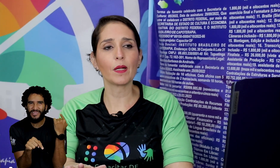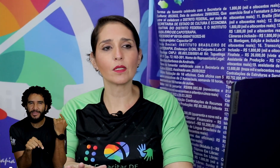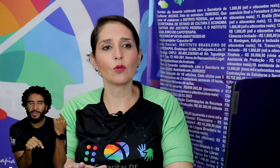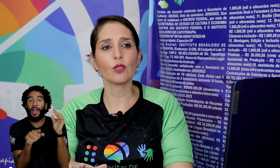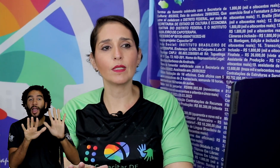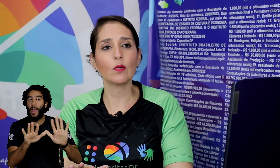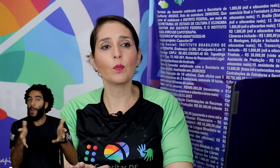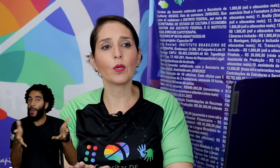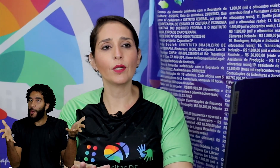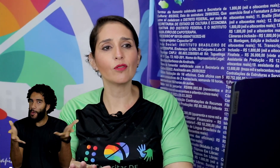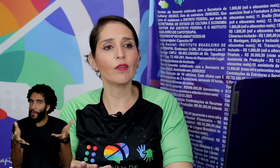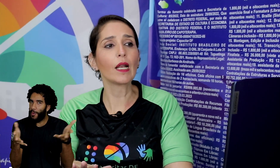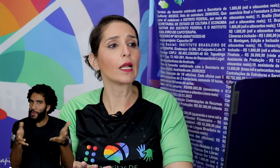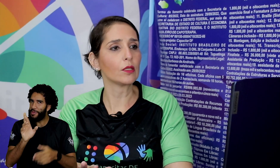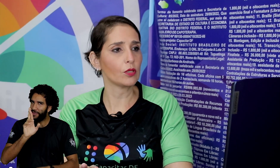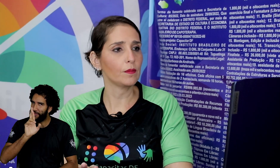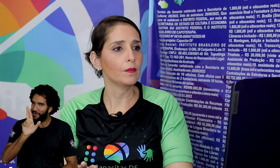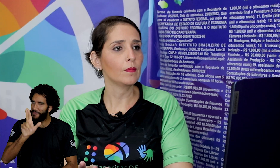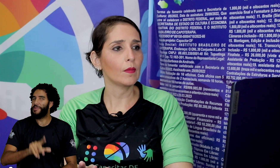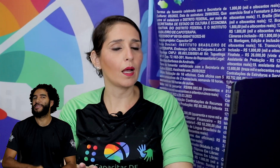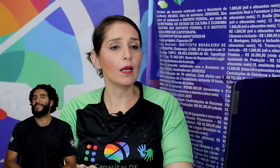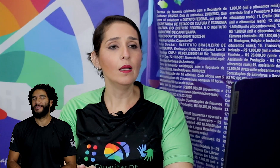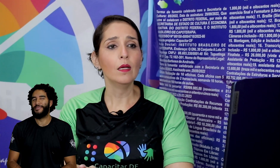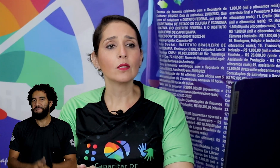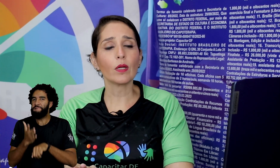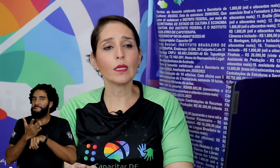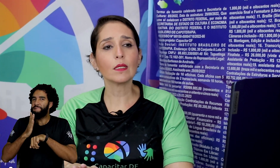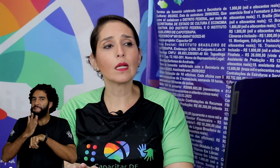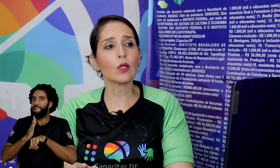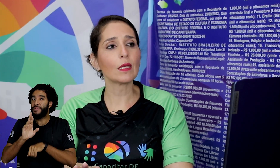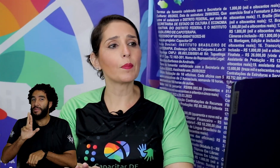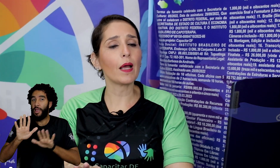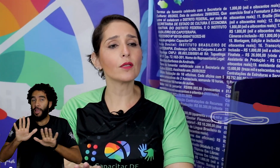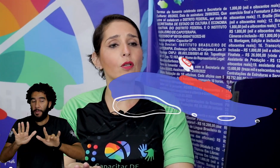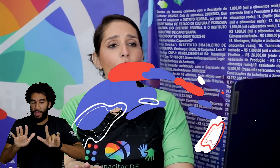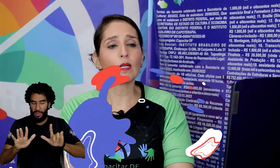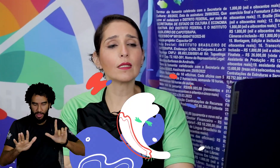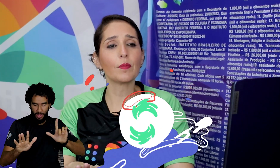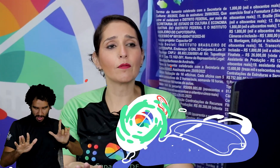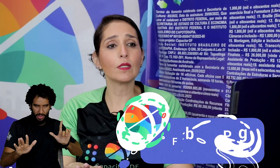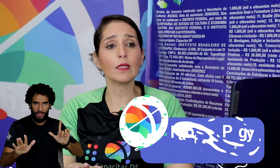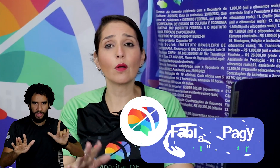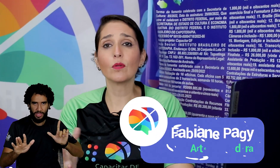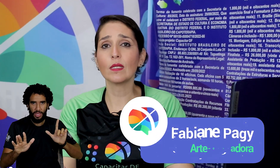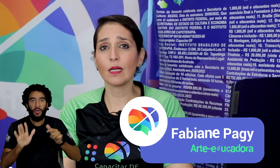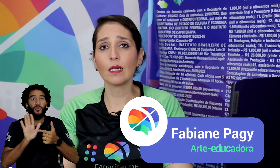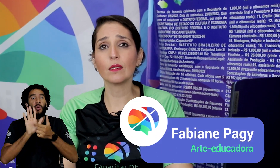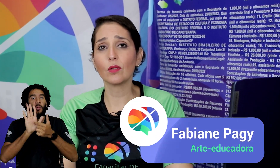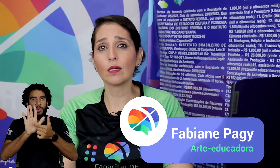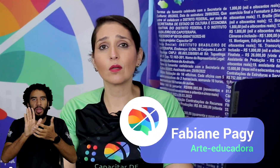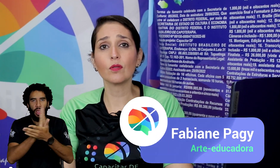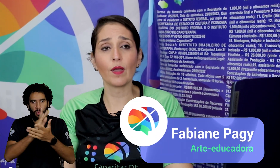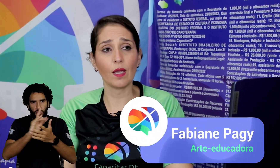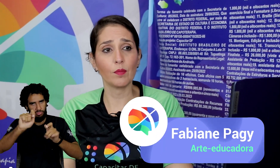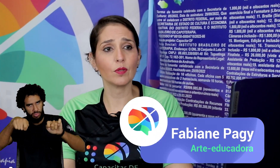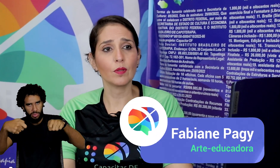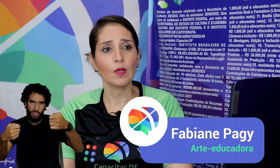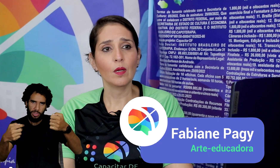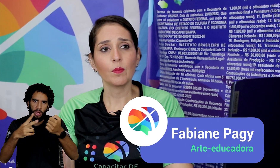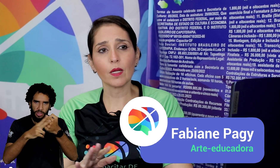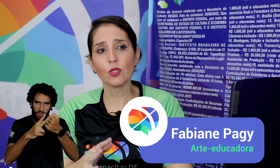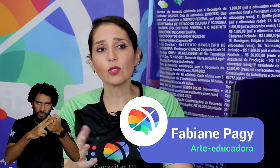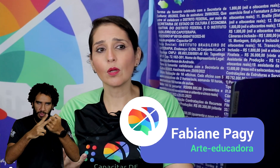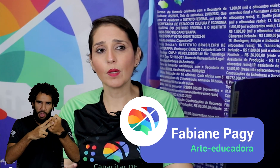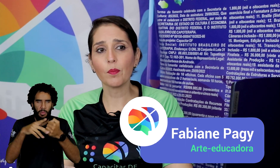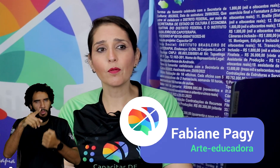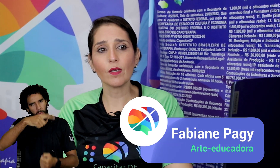nossa prática hoje vai ser um pouquinho diferente, tá? Só que antes da nossa prática, eu vou trazer para vocês alguns sinais relacionados aos verbos,